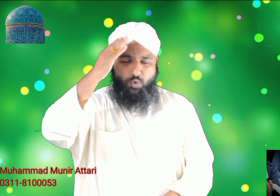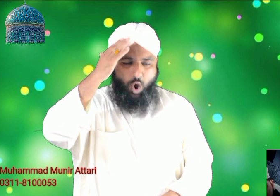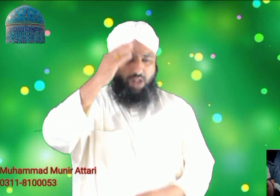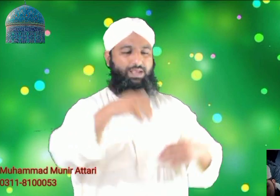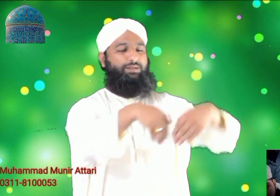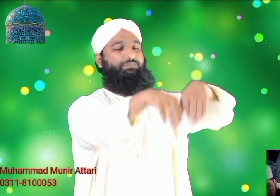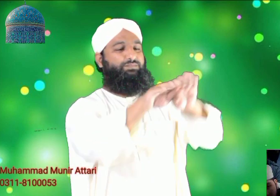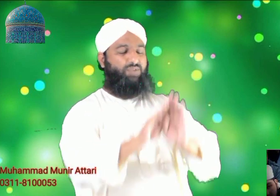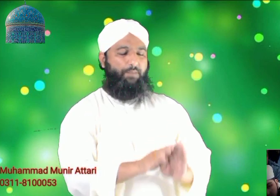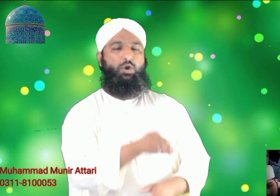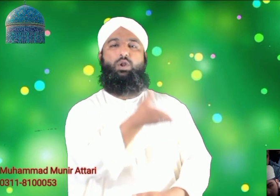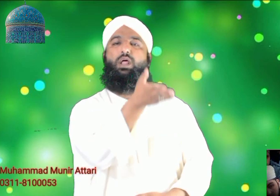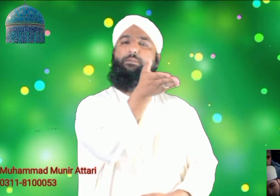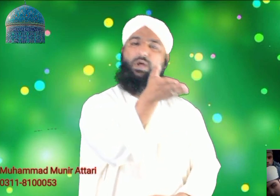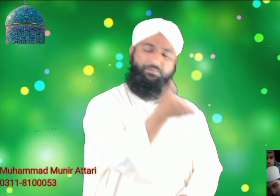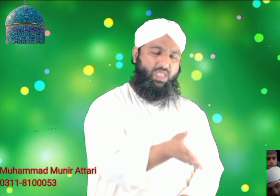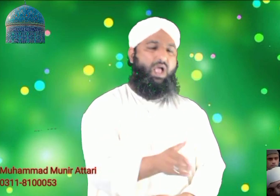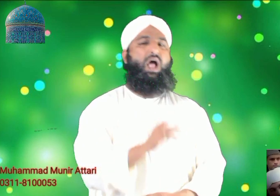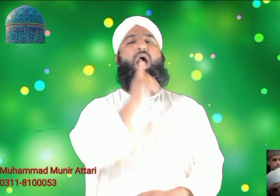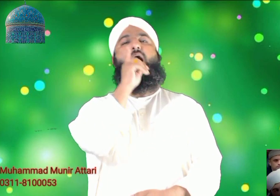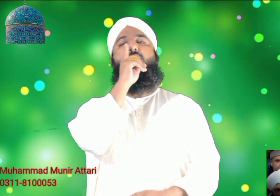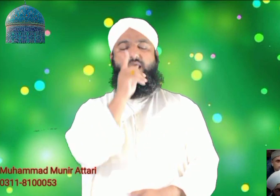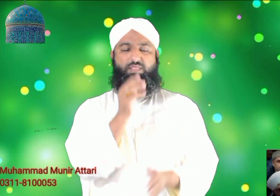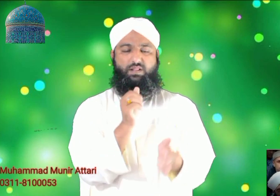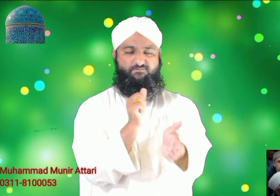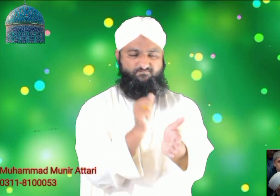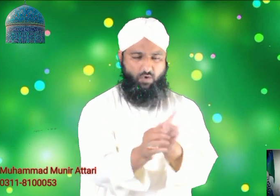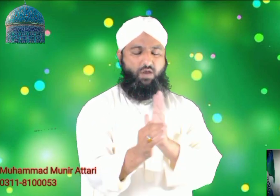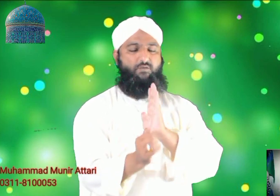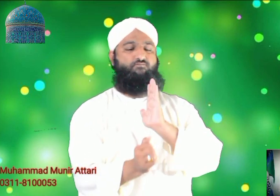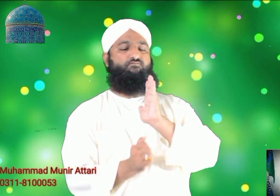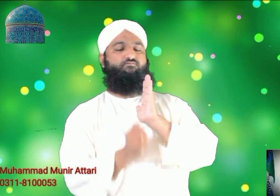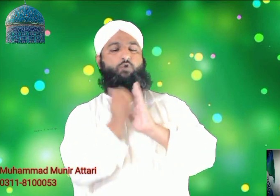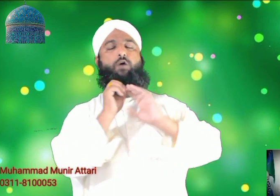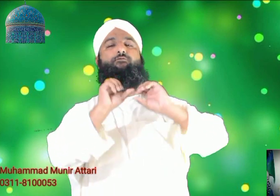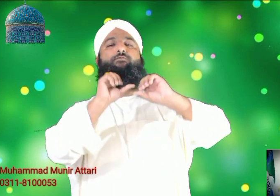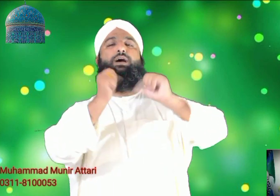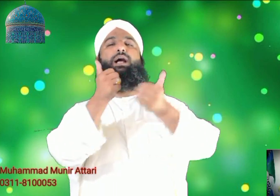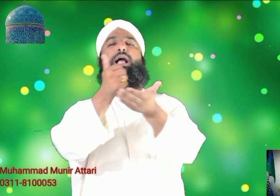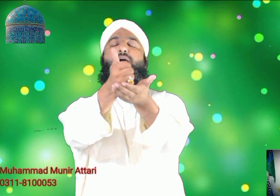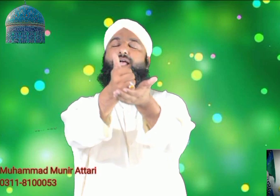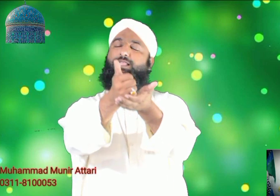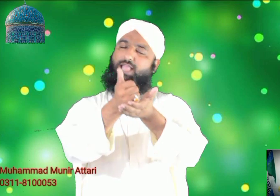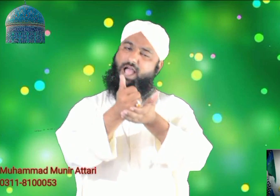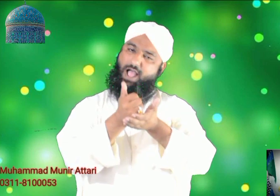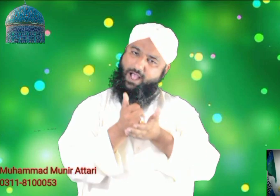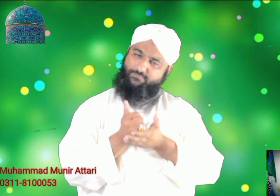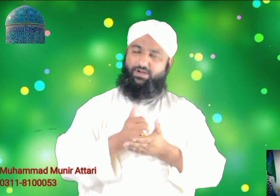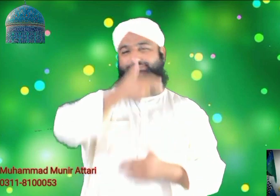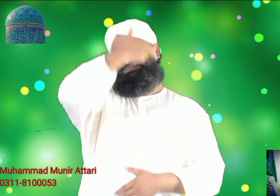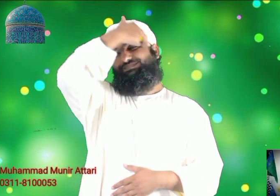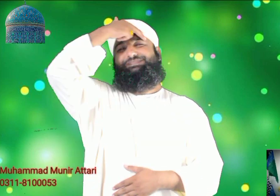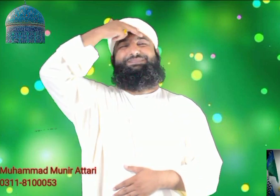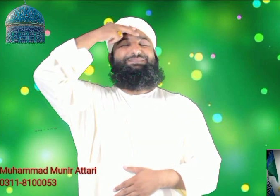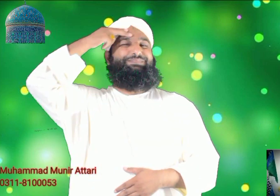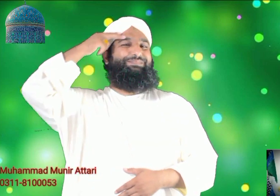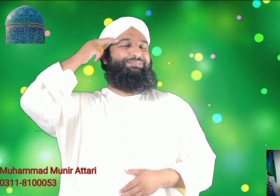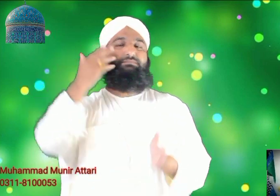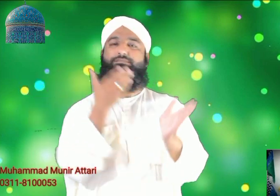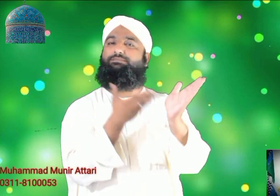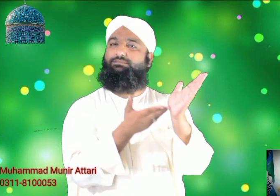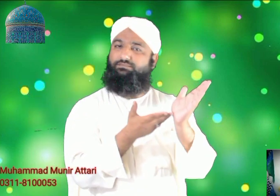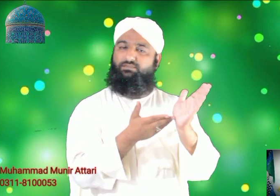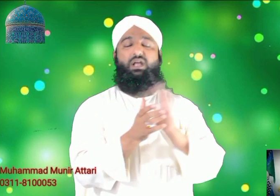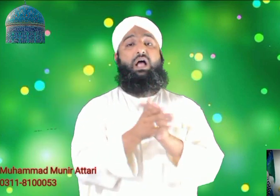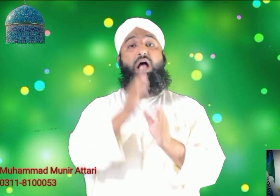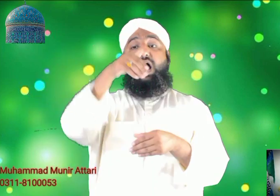القبور یغفر اللہ لنا ولکم وانتم سلفنا ونحن بالاثر. اس دعا میں عبرت